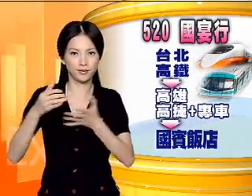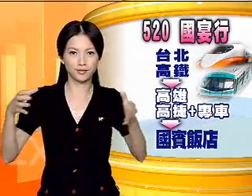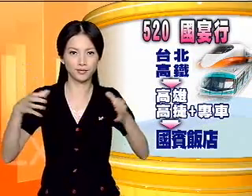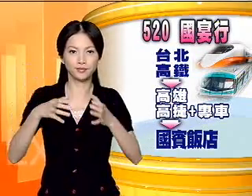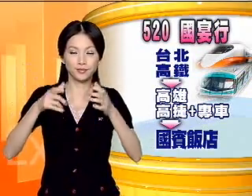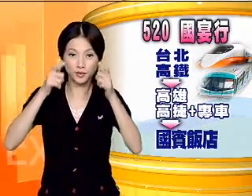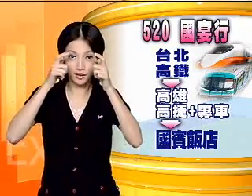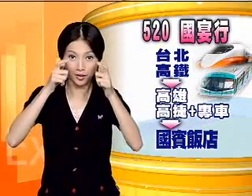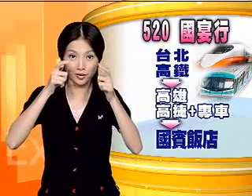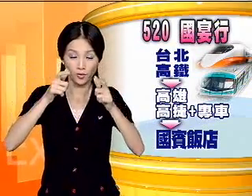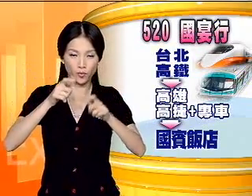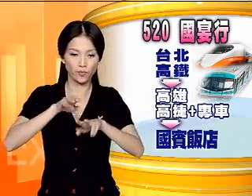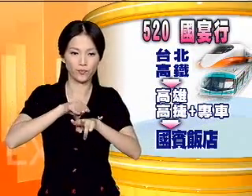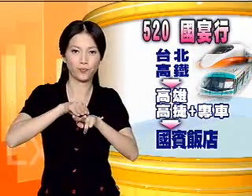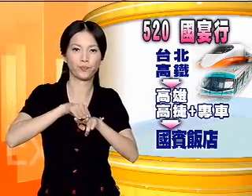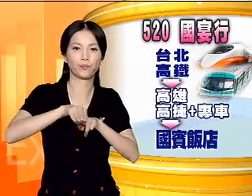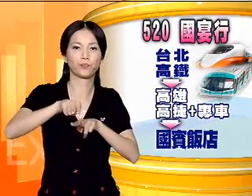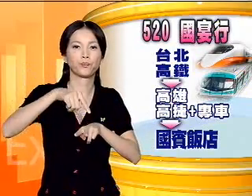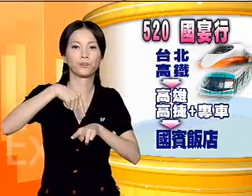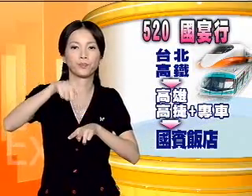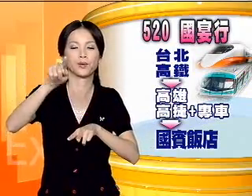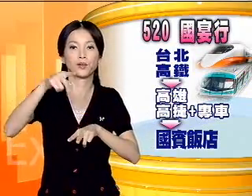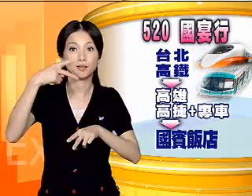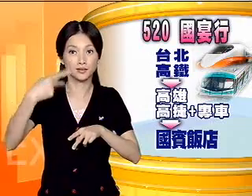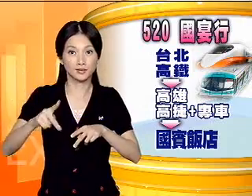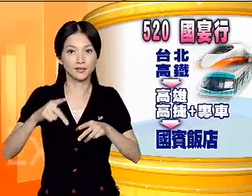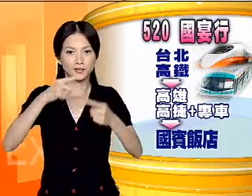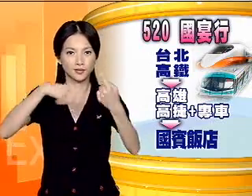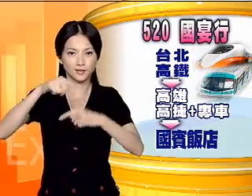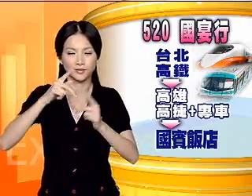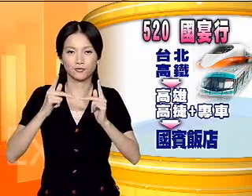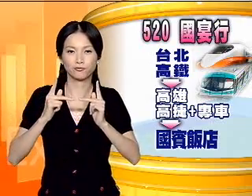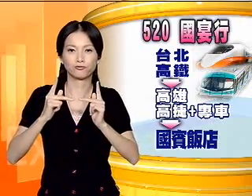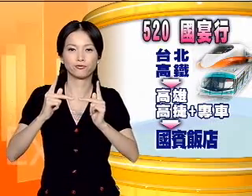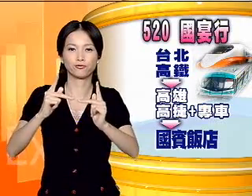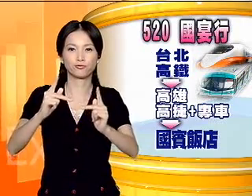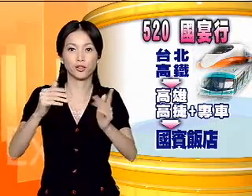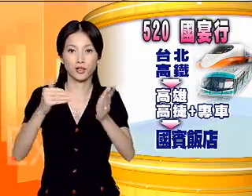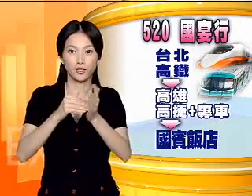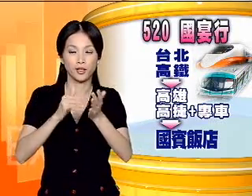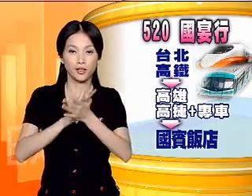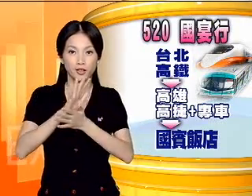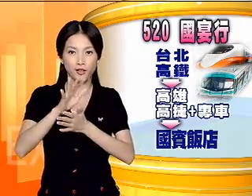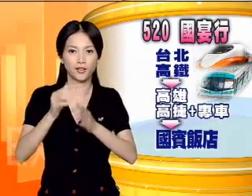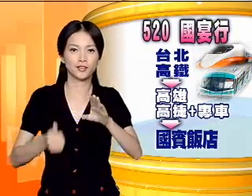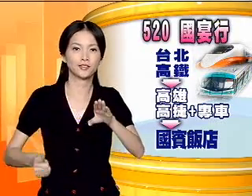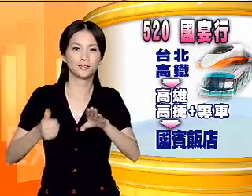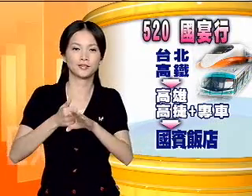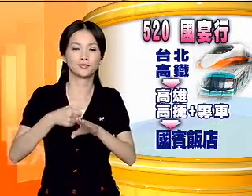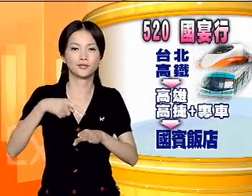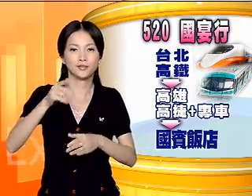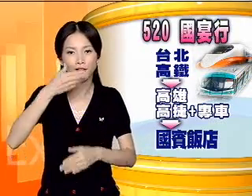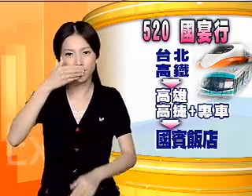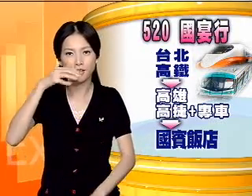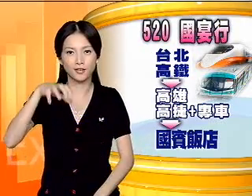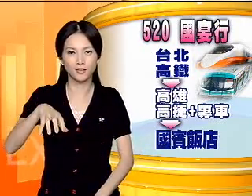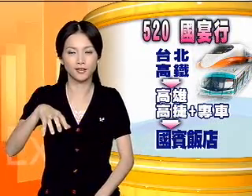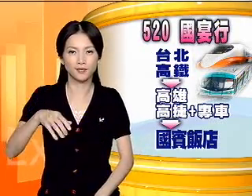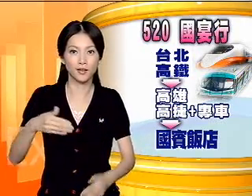达高雄，在转乘捷运之后再搭乘专车到国宴的现场，沿线转换至少三